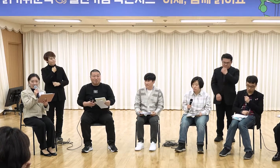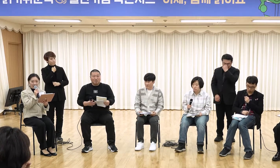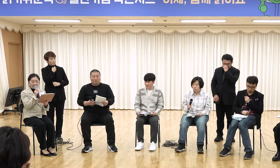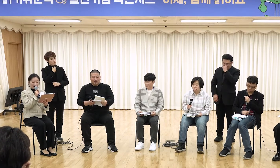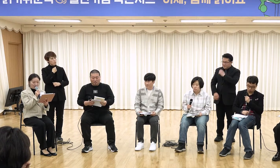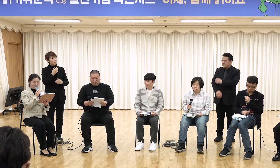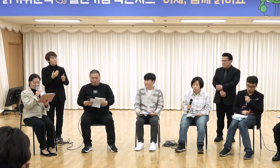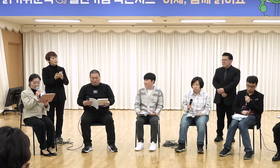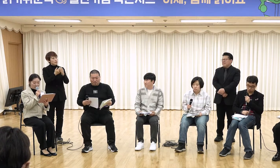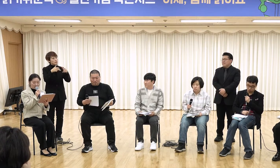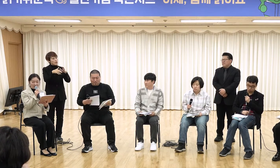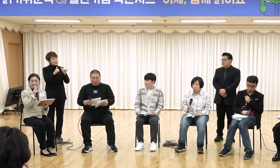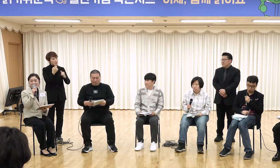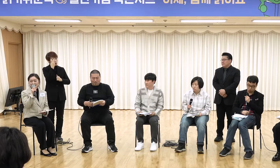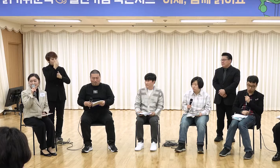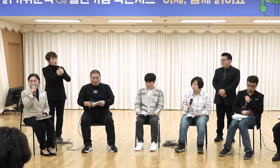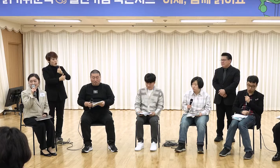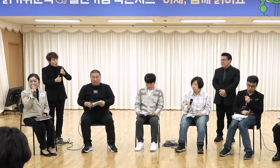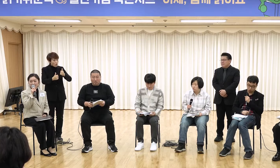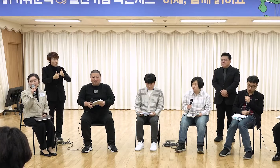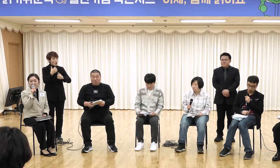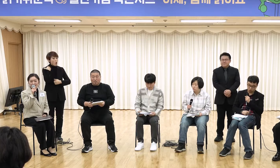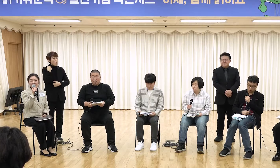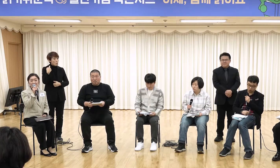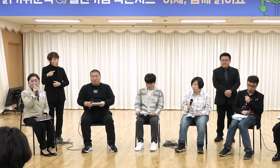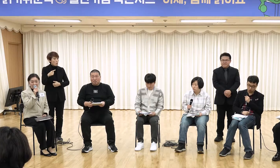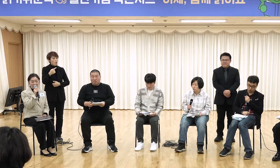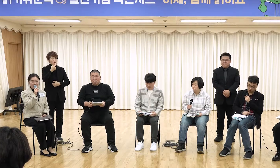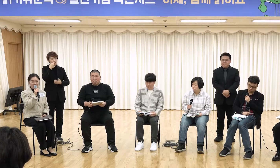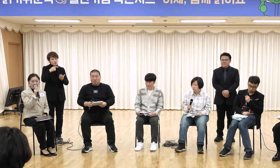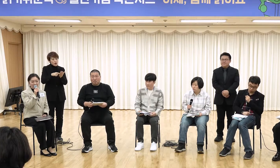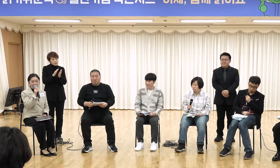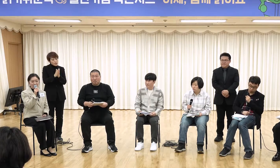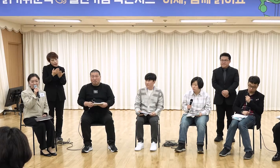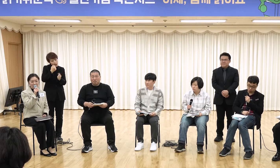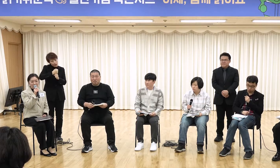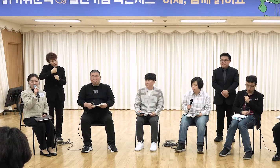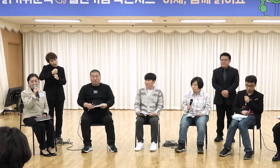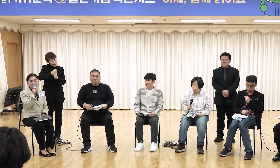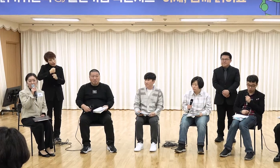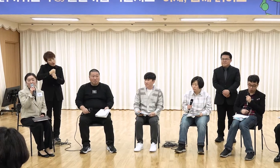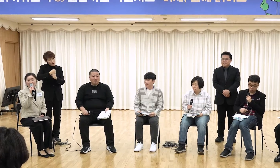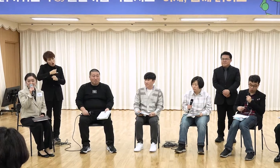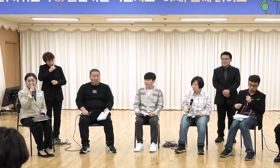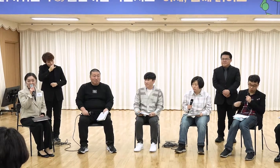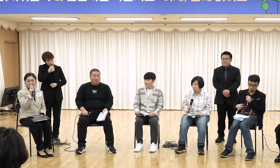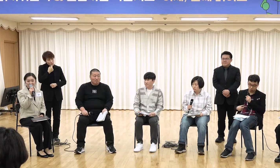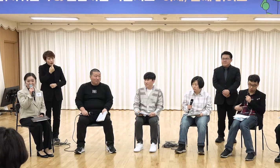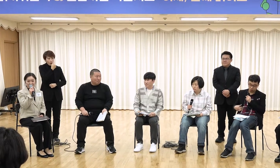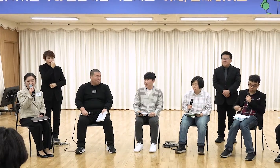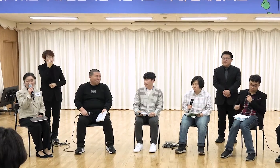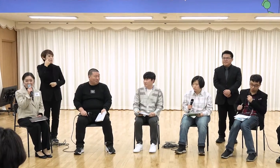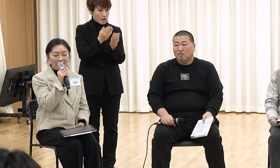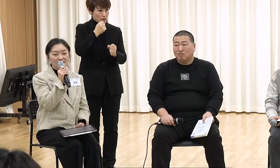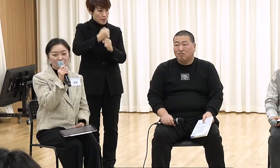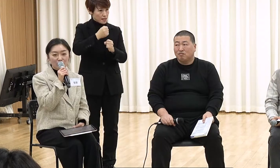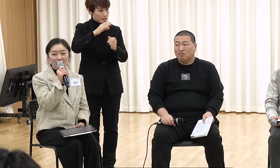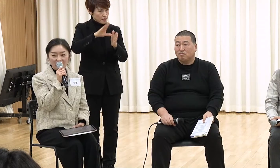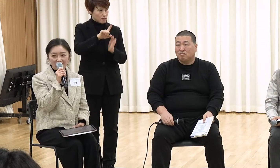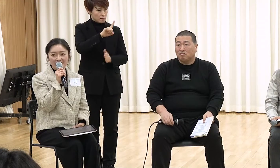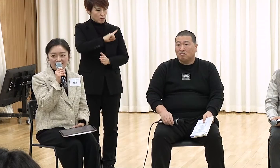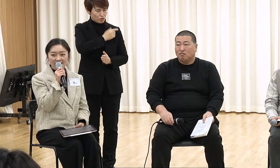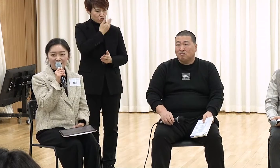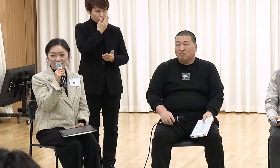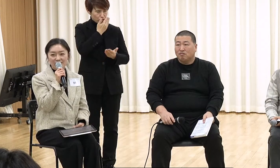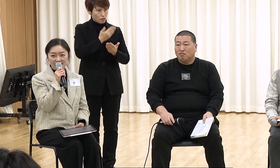거예요. 발달장애인 감수위원은 읽기 쉬운 책이 정말 읽기 쉽게, 이해하기 쉽게 만들었는지 검토하시는 역할이거든요. 가장